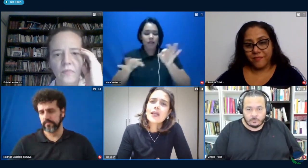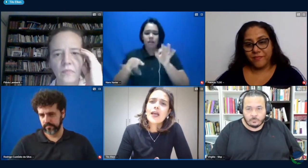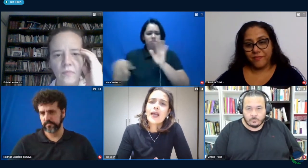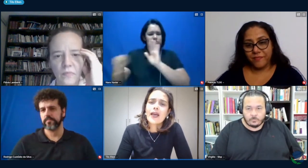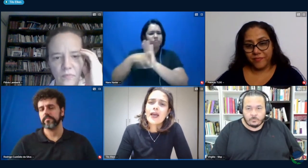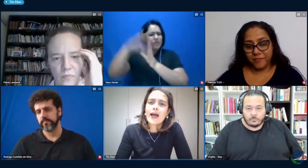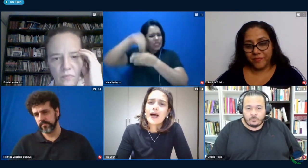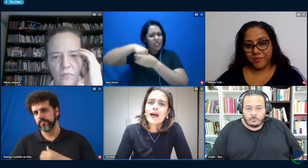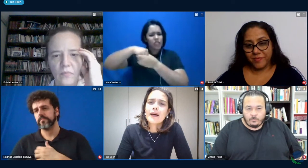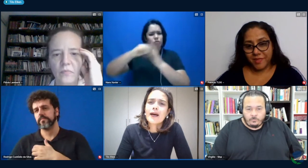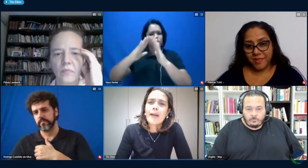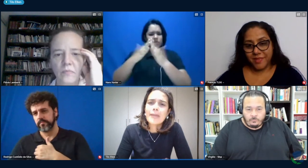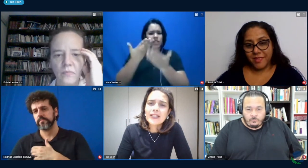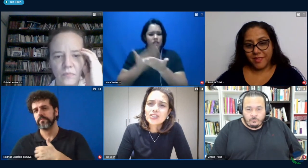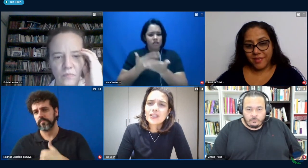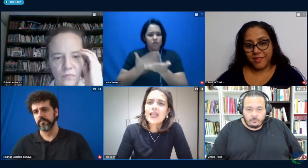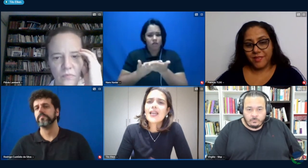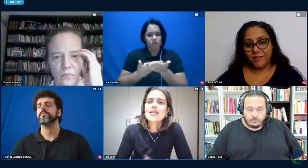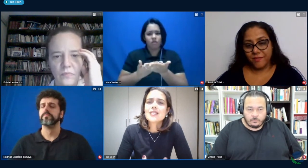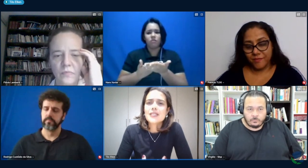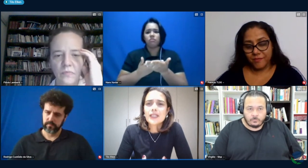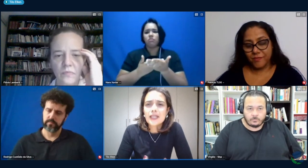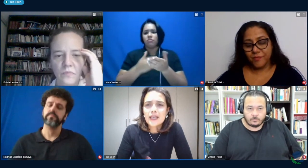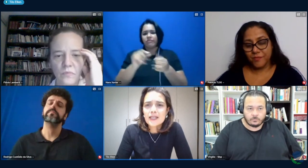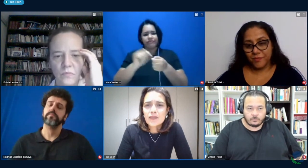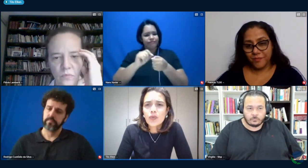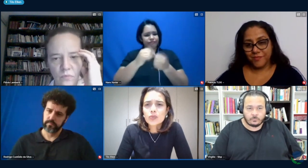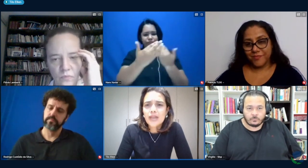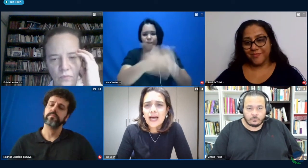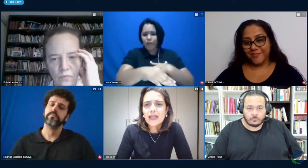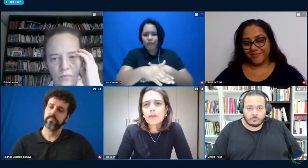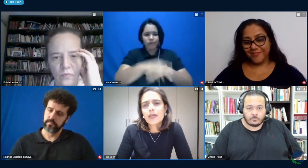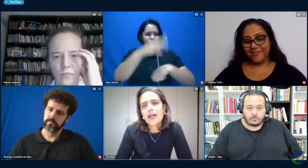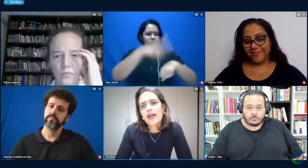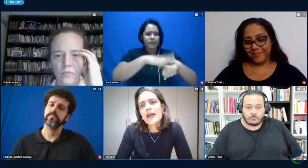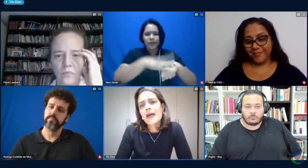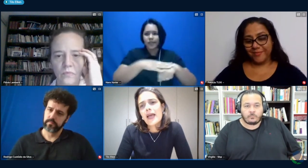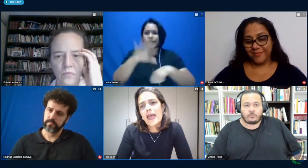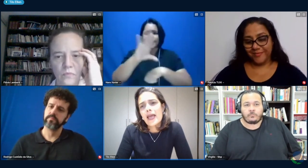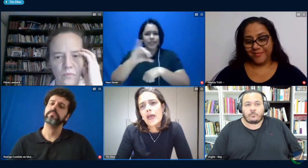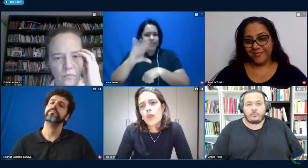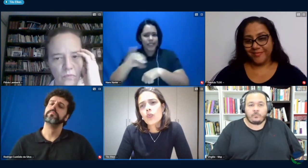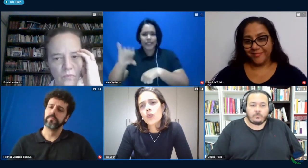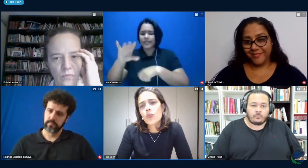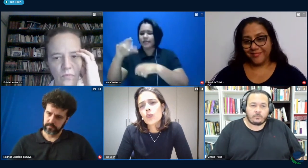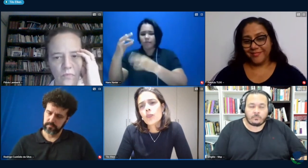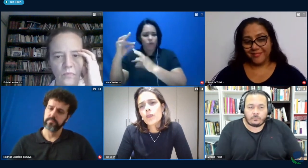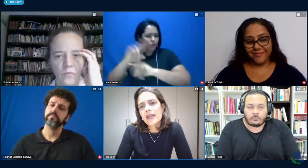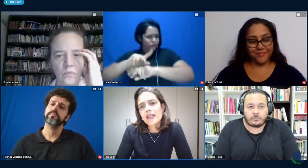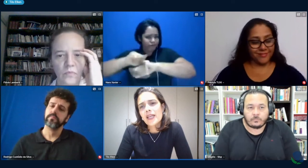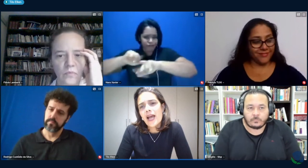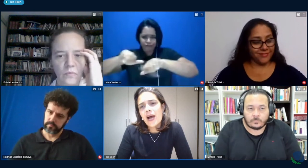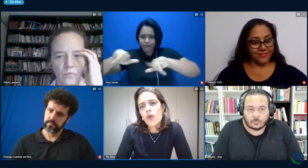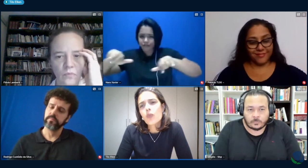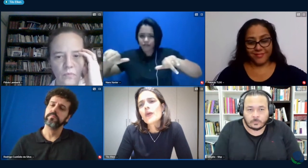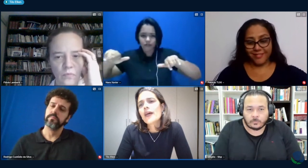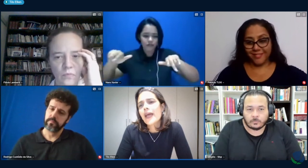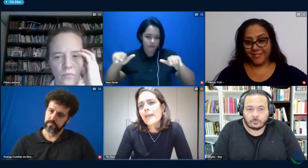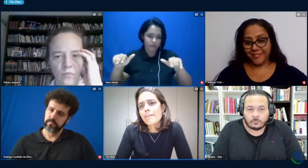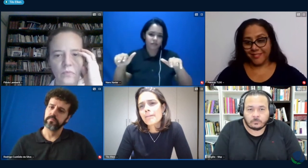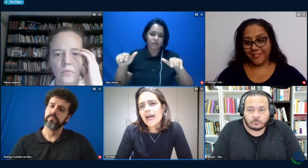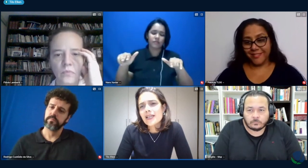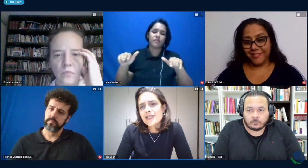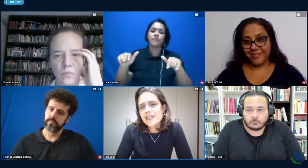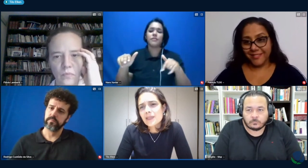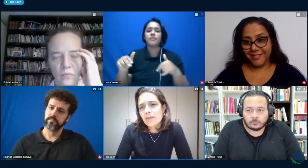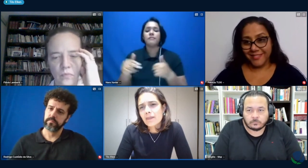abrir a mente deles e voltarem para um material